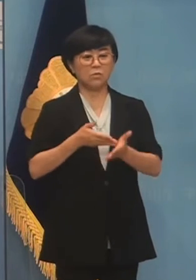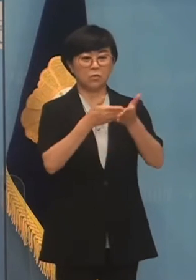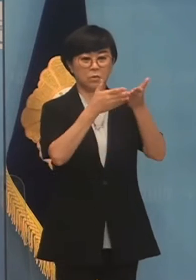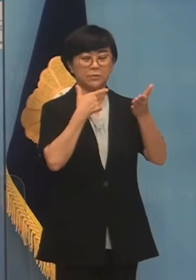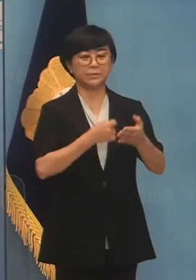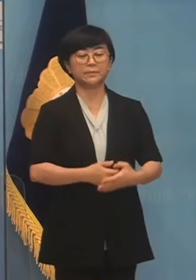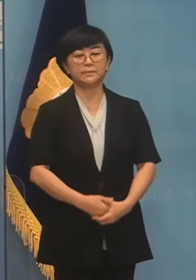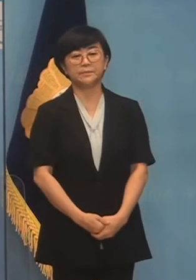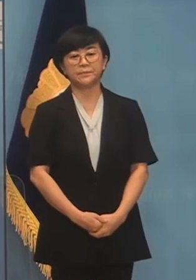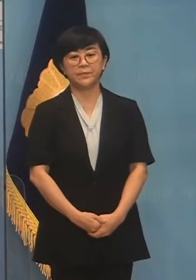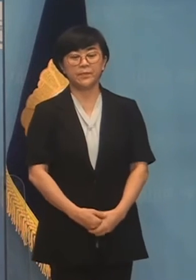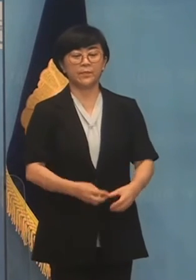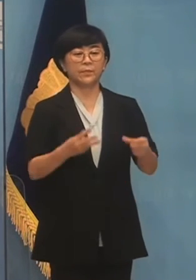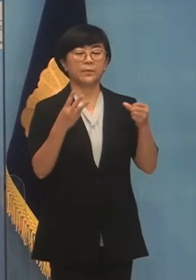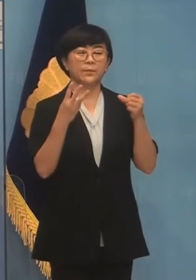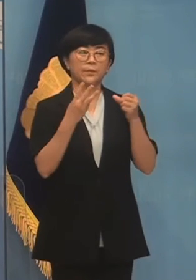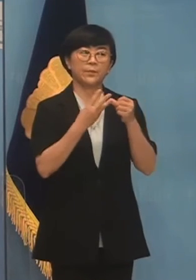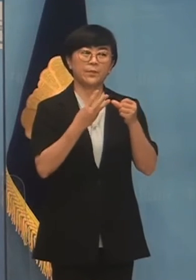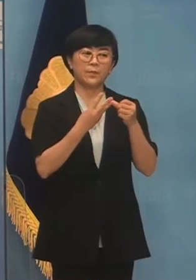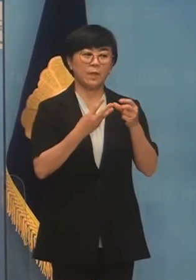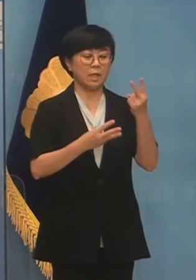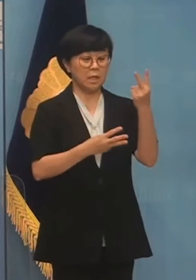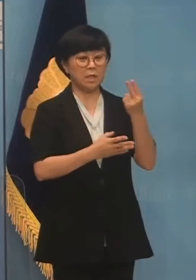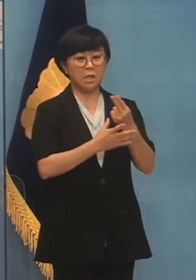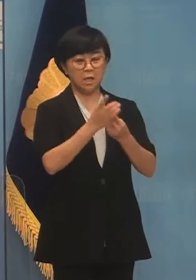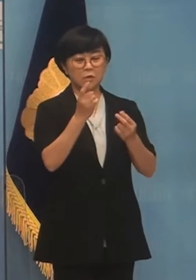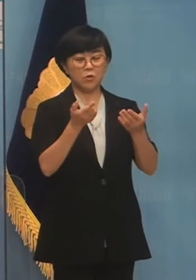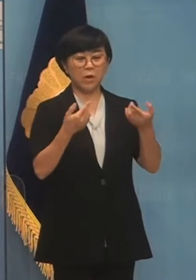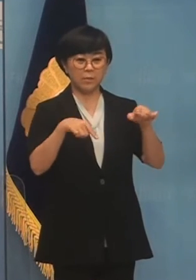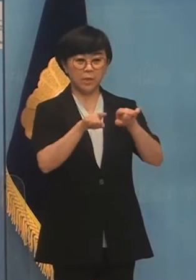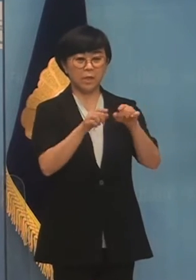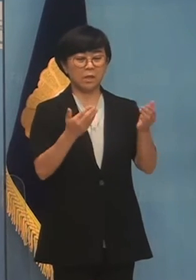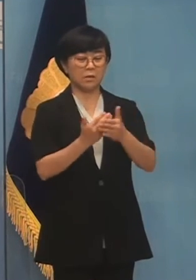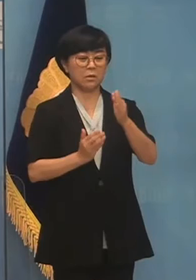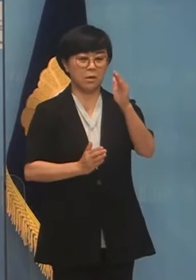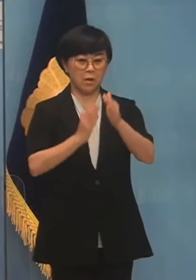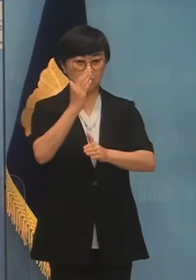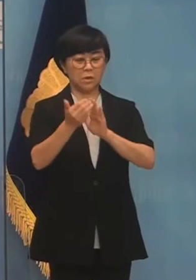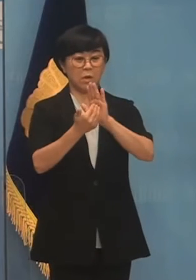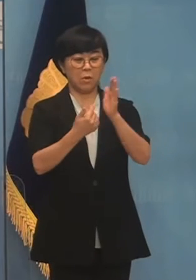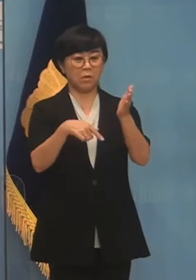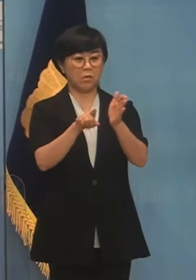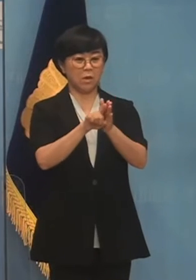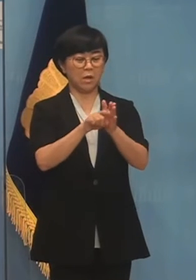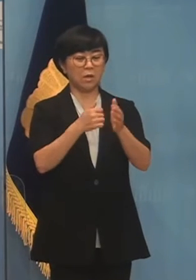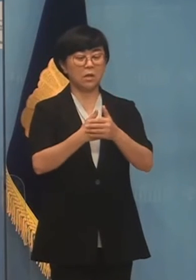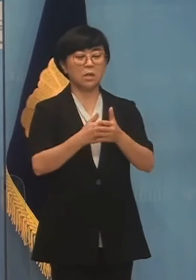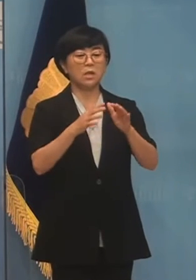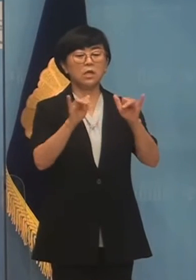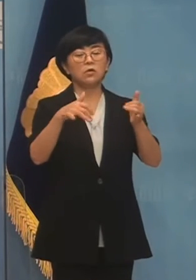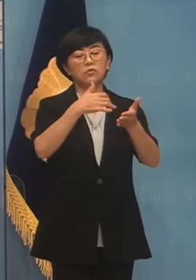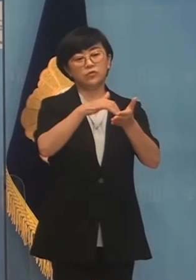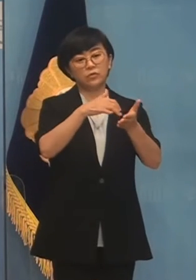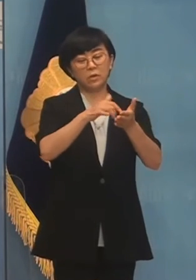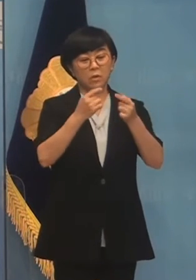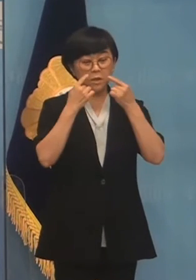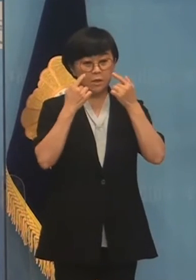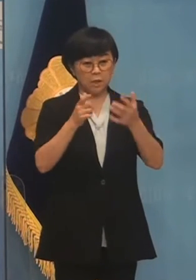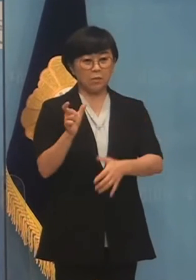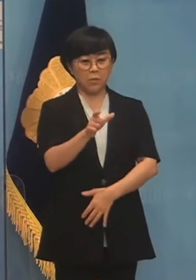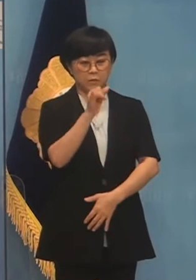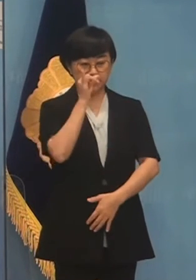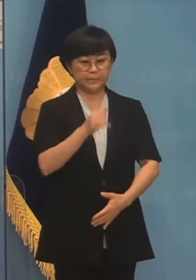요구합니다. 셋째, 2인 1조, 바로사 예방 등 적정 인력과 예산 확보 의무가 명시되어야